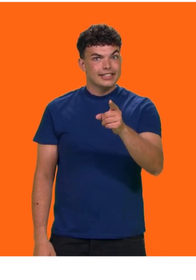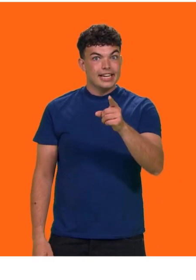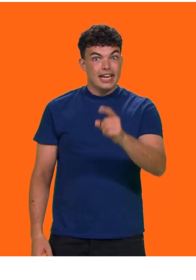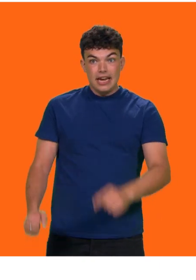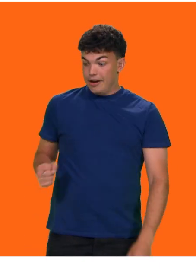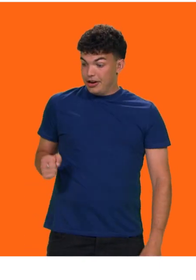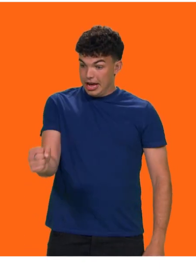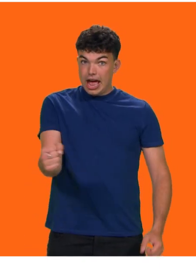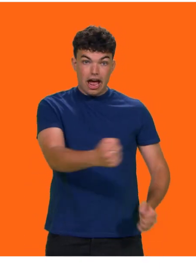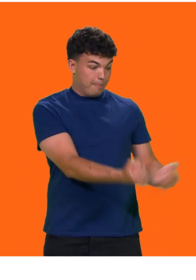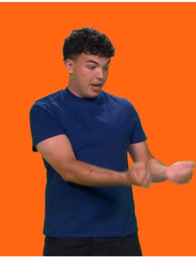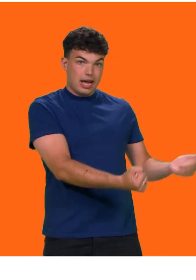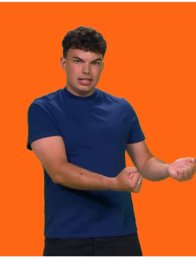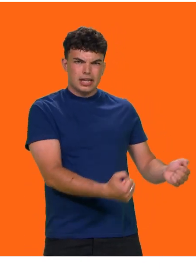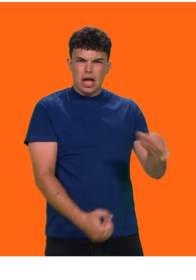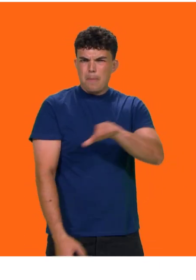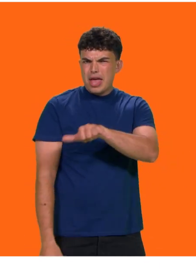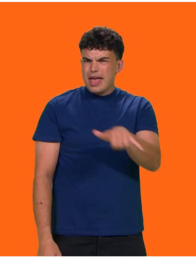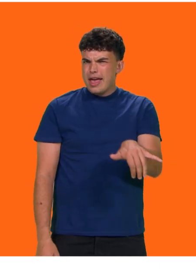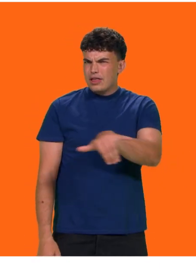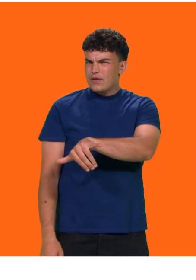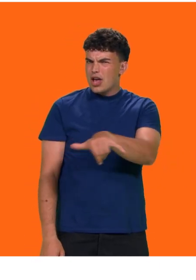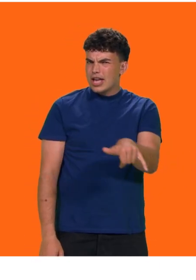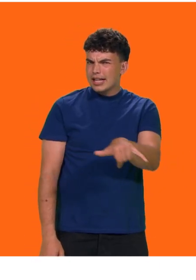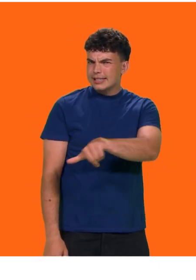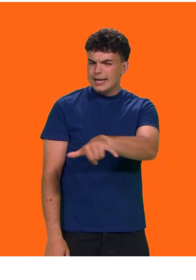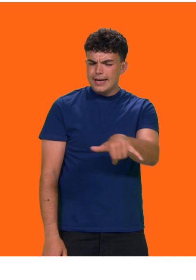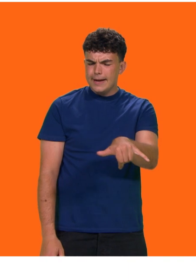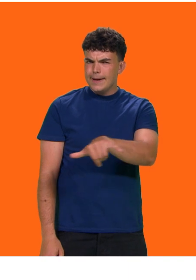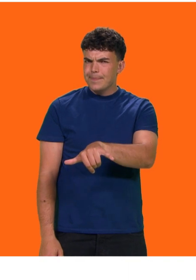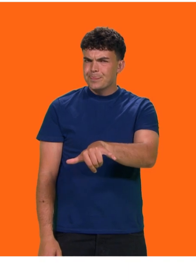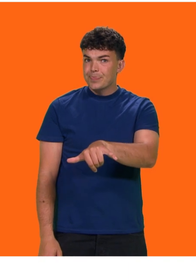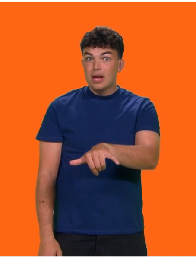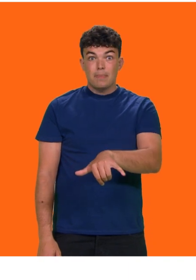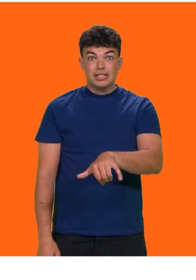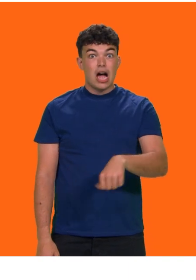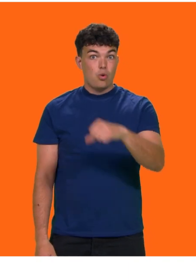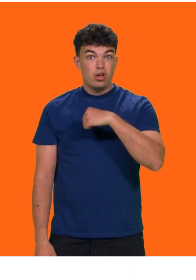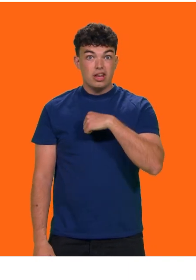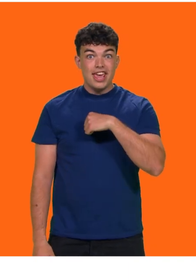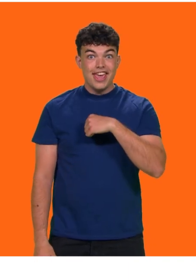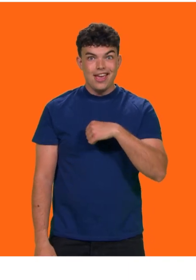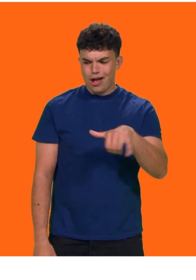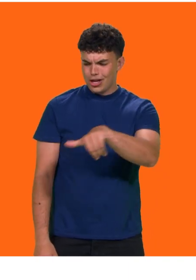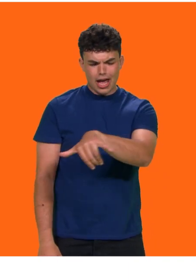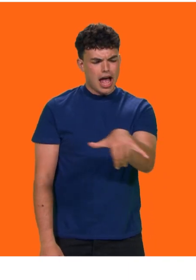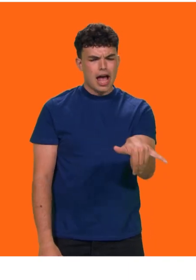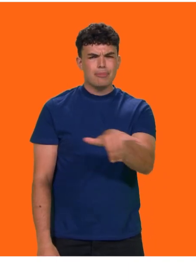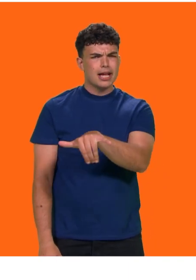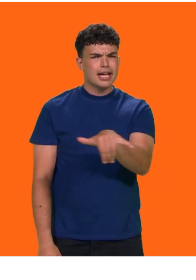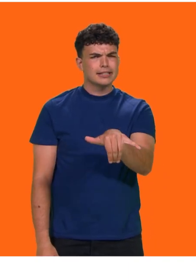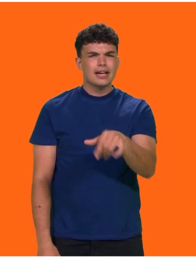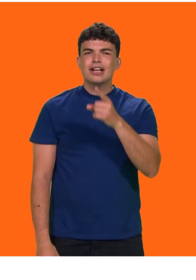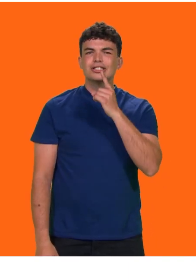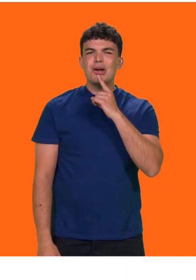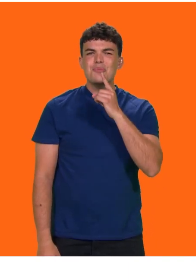Petai ti yn gerbyd, beth fydde ti? Petaw ni yn gerbyd,